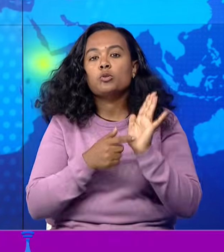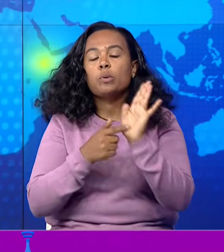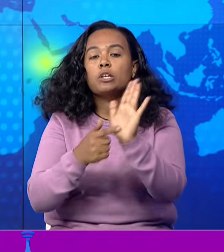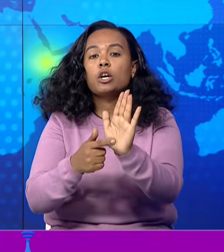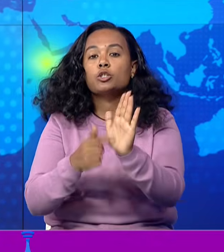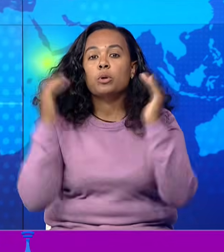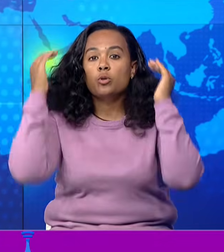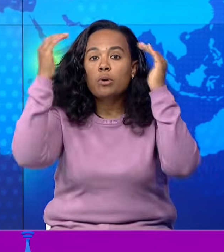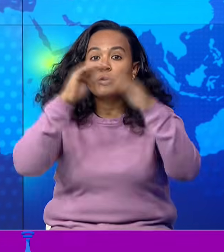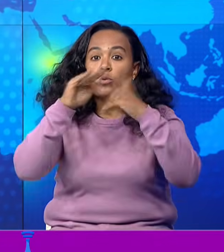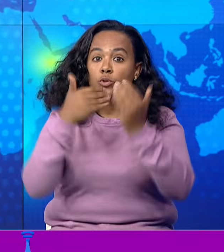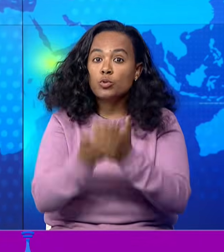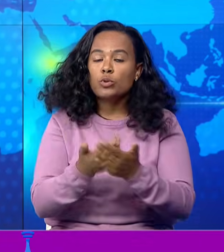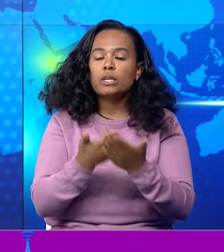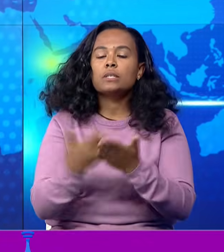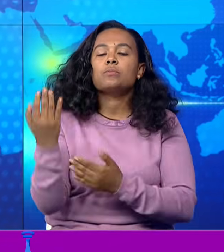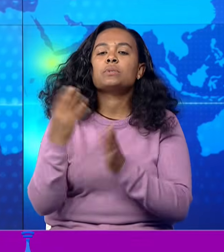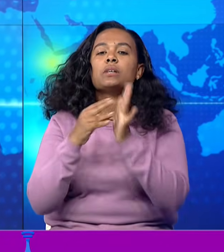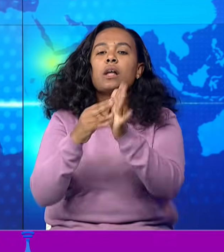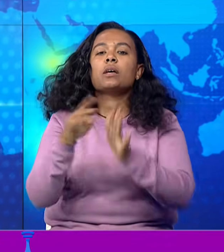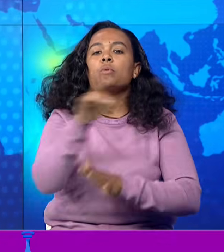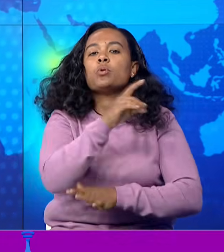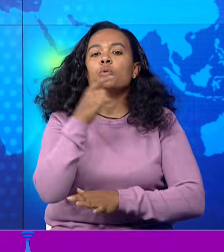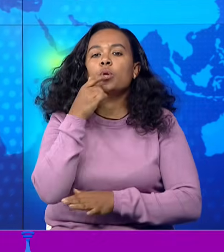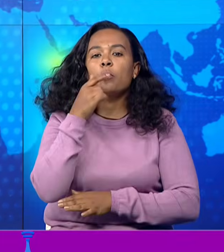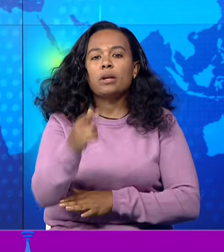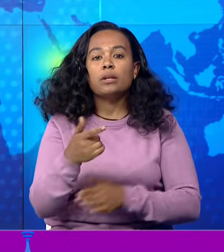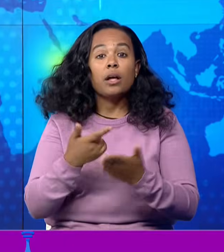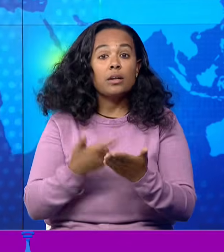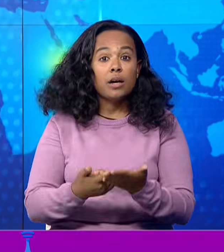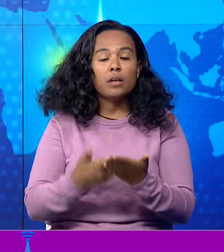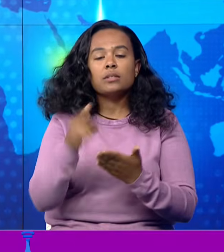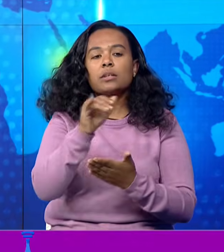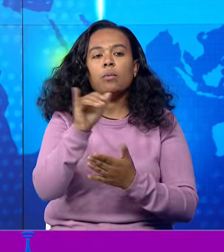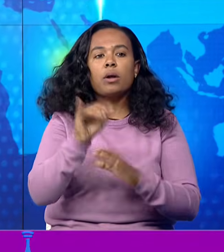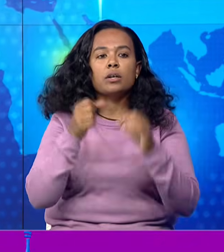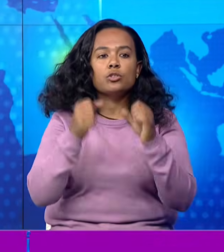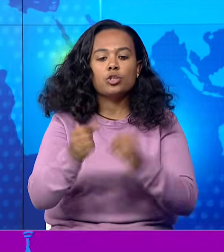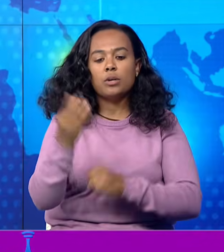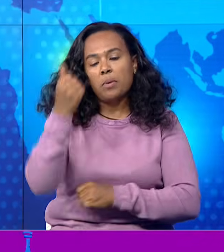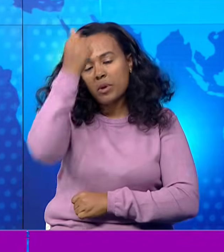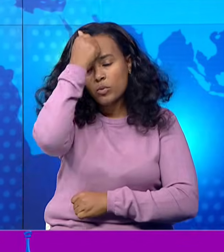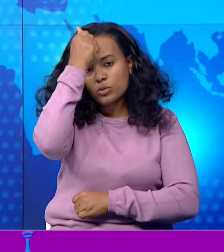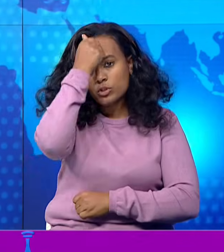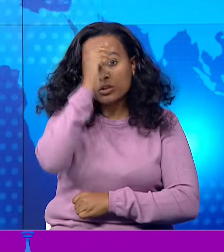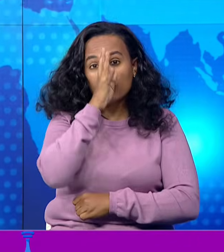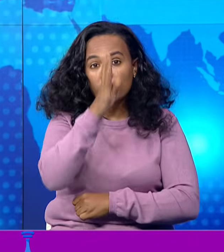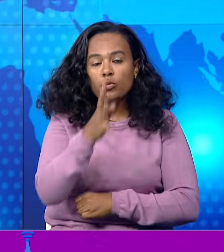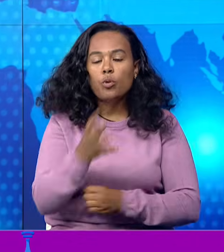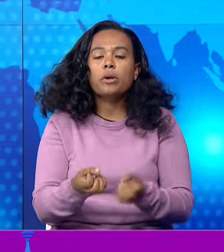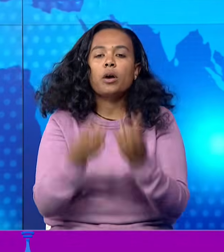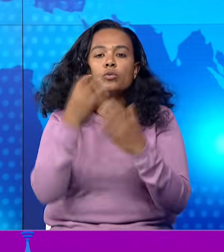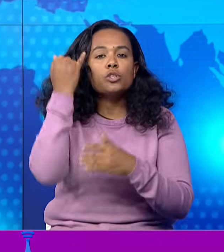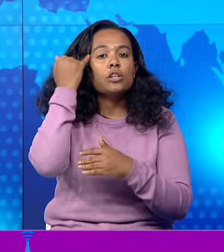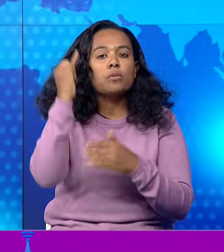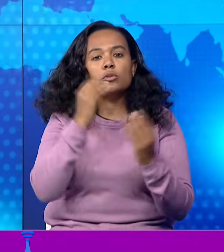ባሳየችባቸው መድረኮች ሁሉ ይህስ ምሳሌ የሚሆን ነው ይባልለታል። ለካስ እንዲህ ማድረግ የምንችል ነበር ቁጭትን ፈጥሮ በርካቶች